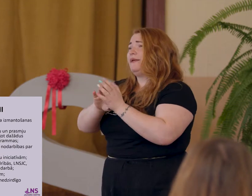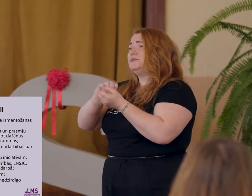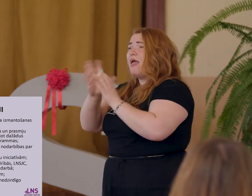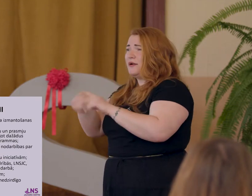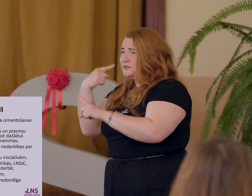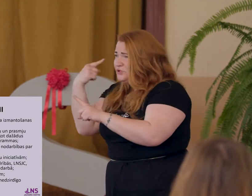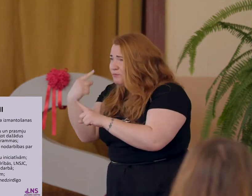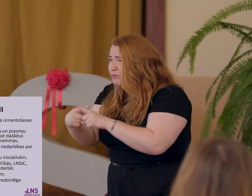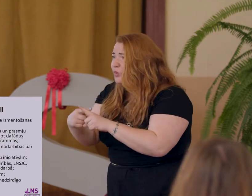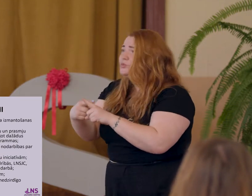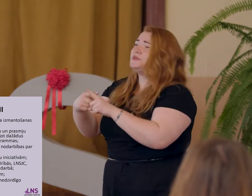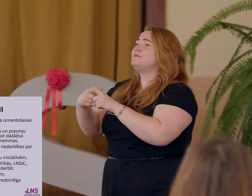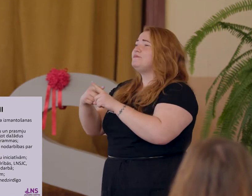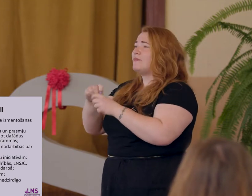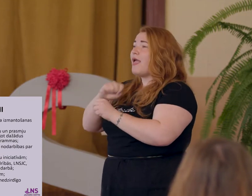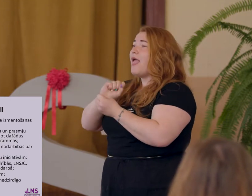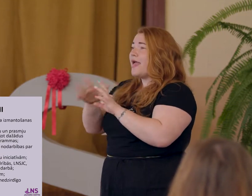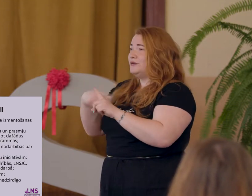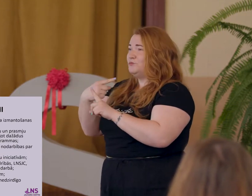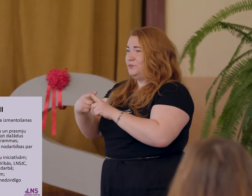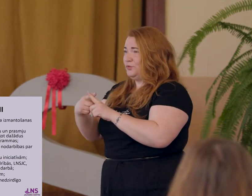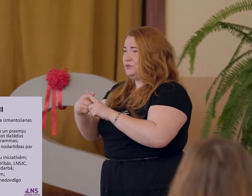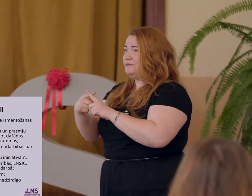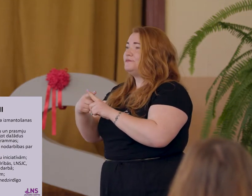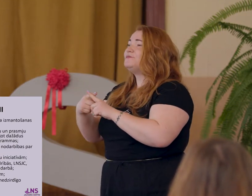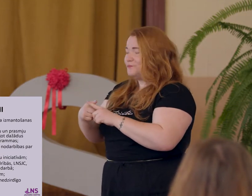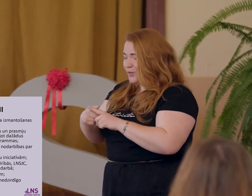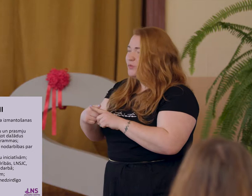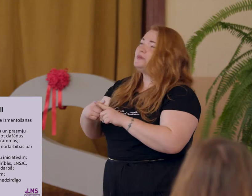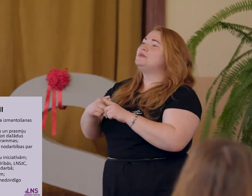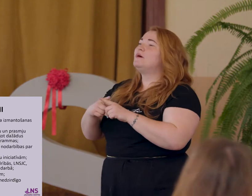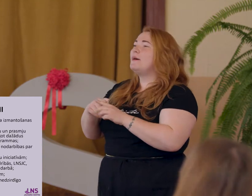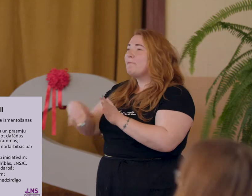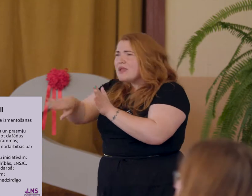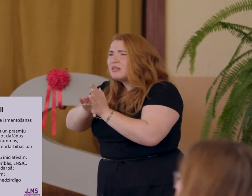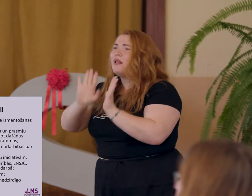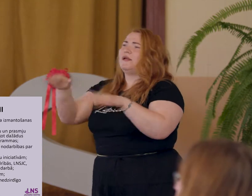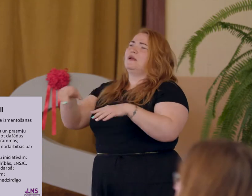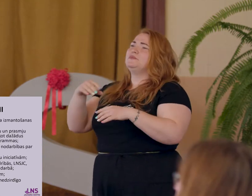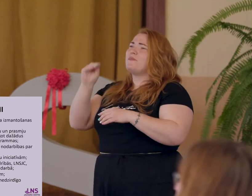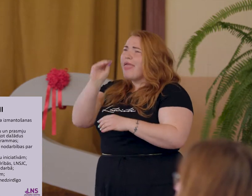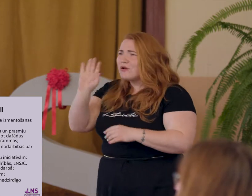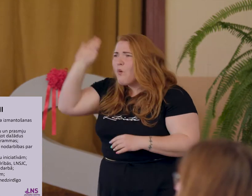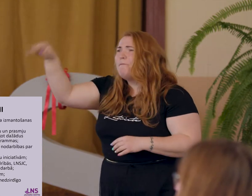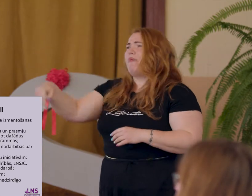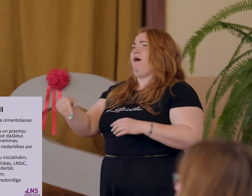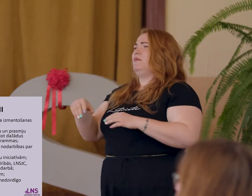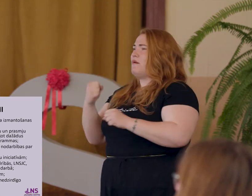ir arī piedalās, arī tas jau ir pozitīva Erasmus projektā ir piedalījušies. Un arī